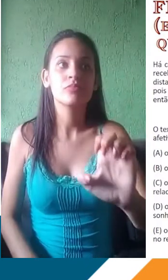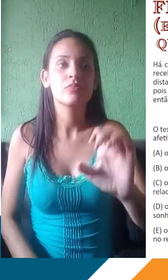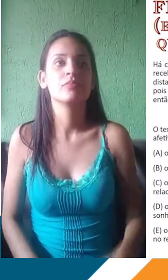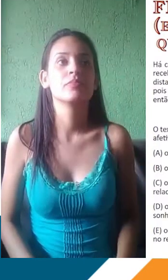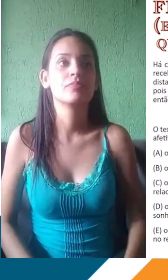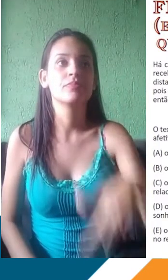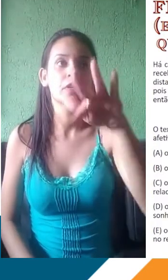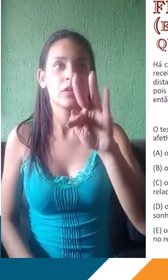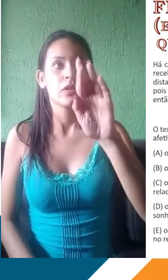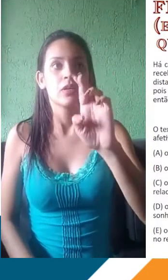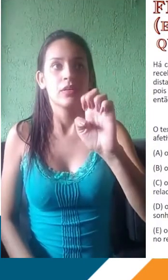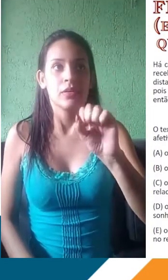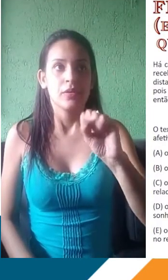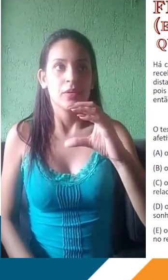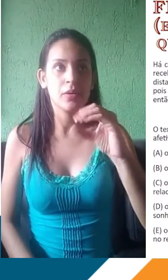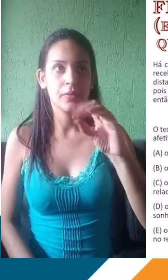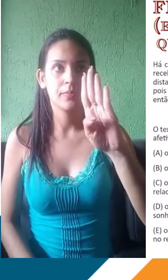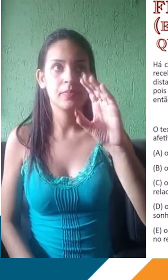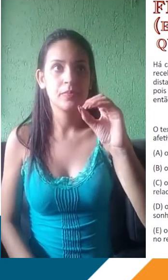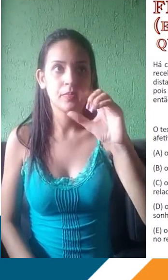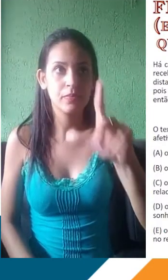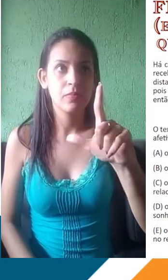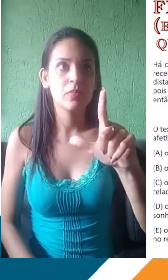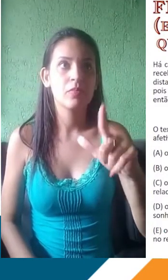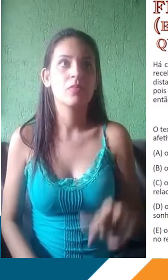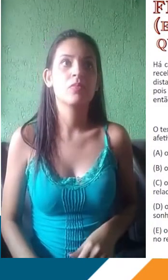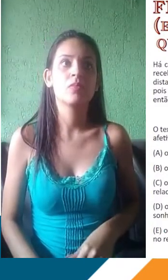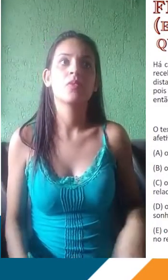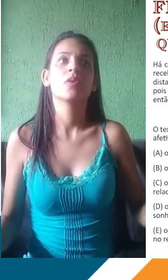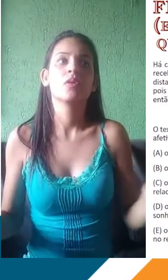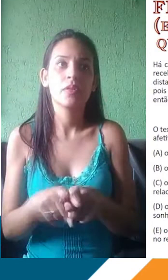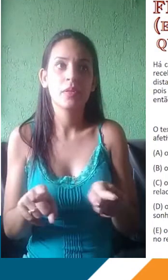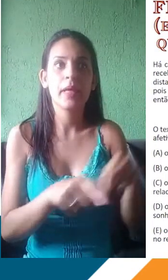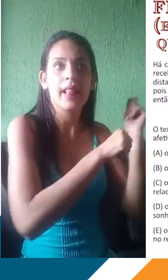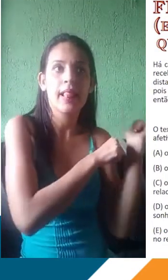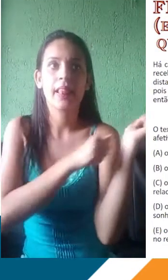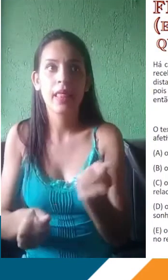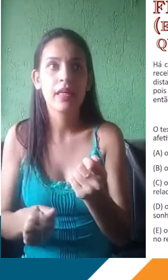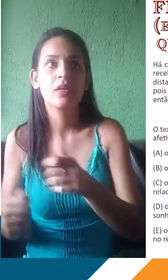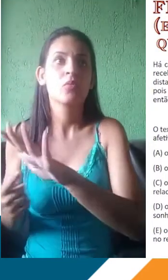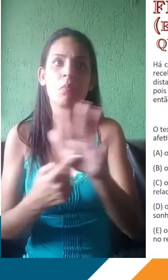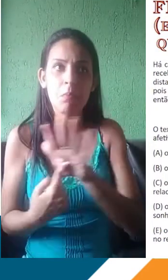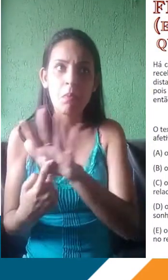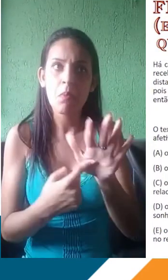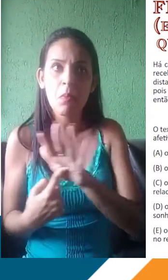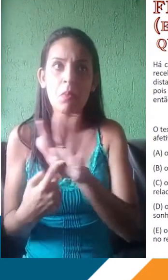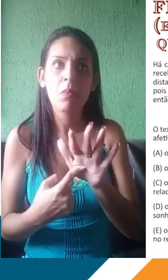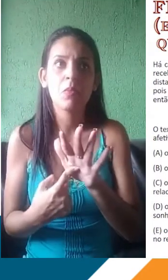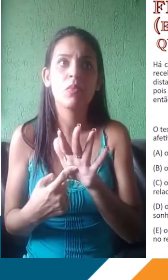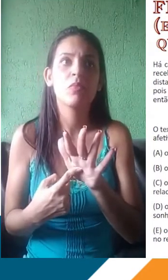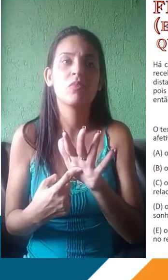mostra a primeira frase do texto. Há casais que jogam com os sonhos como se jogassem tênis. Aqui, com o uso